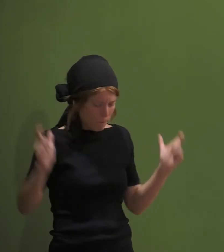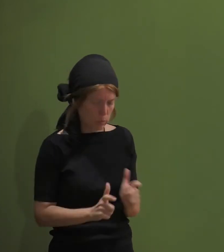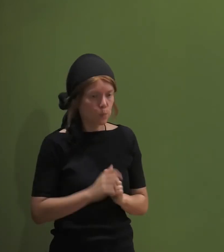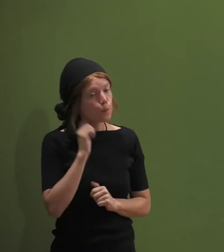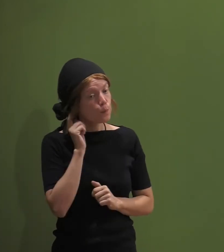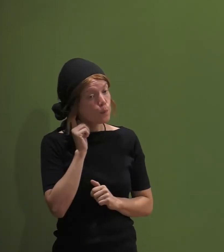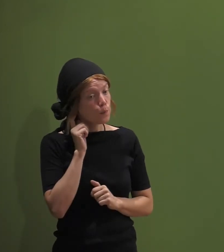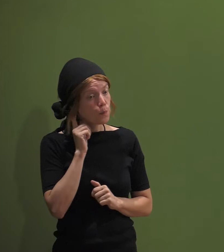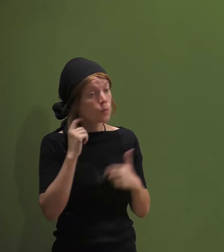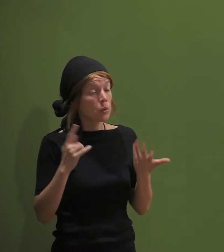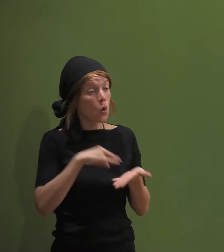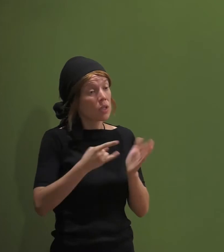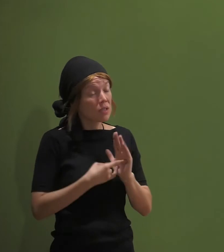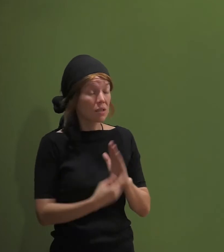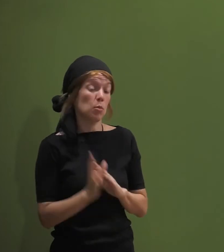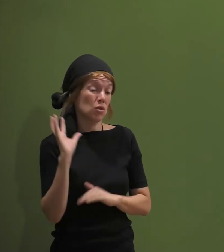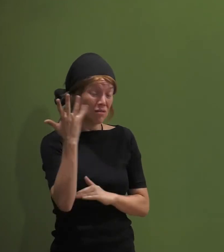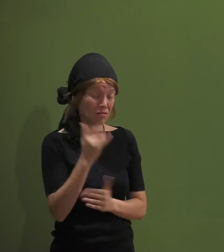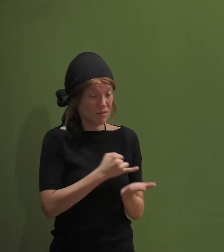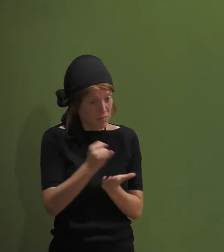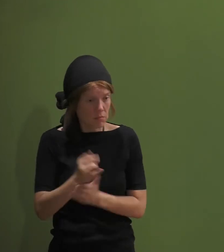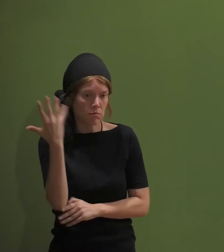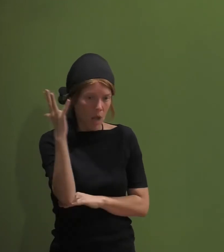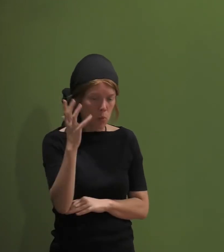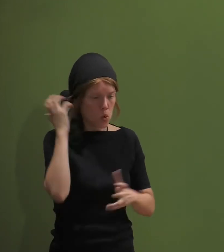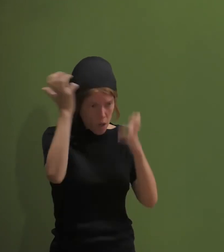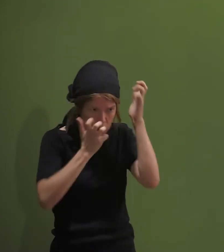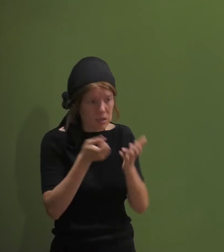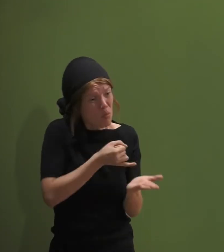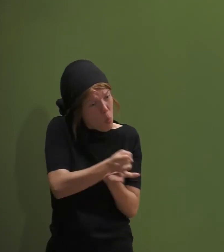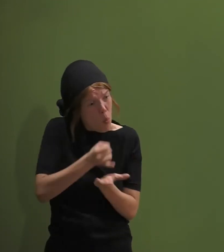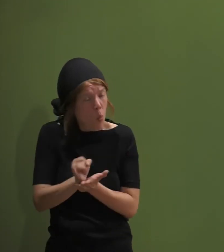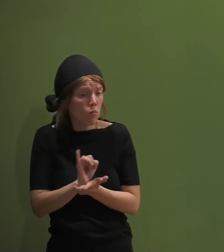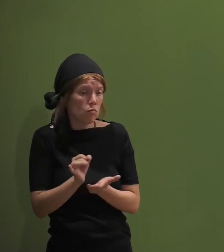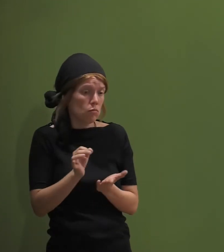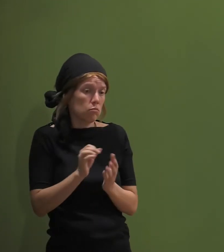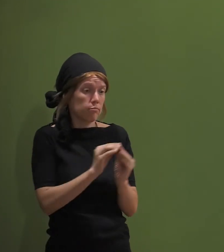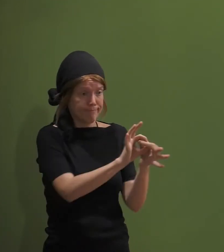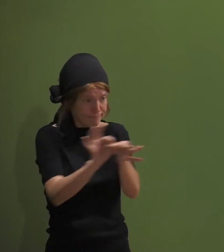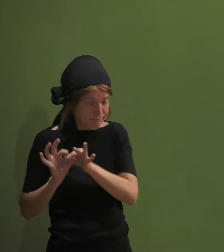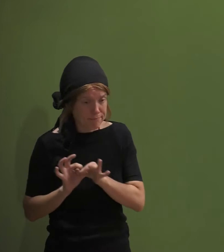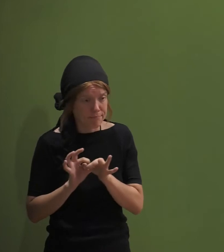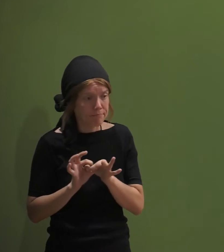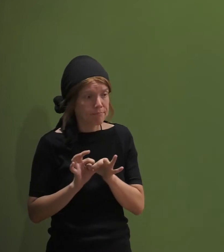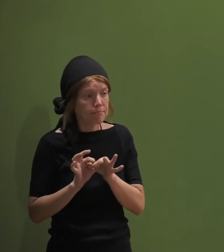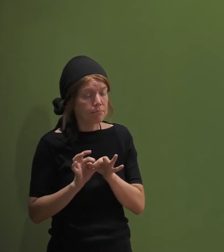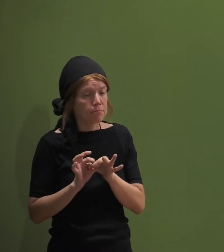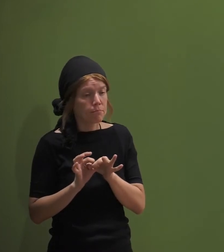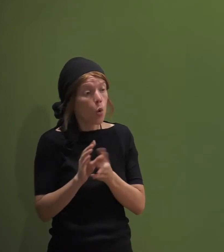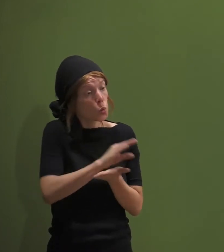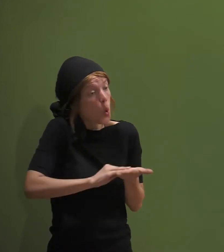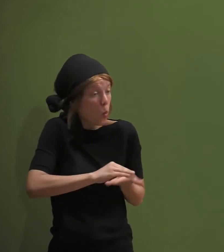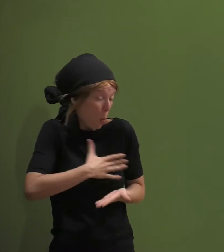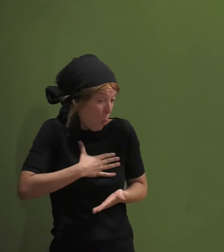Así, los sistemas agroforestales, que integran árboles, ganado y cultivos o pastos en una misma unidad productiva, pueden ser una